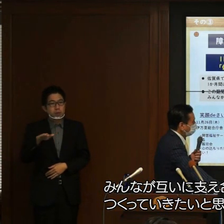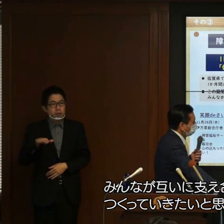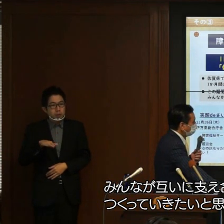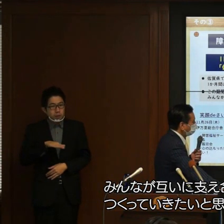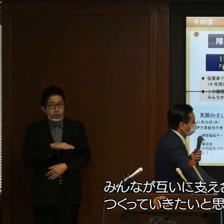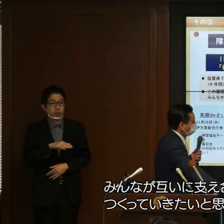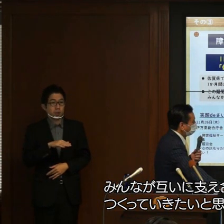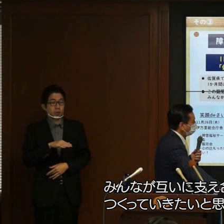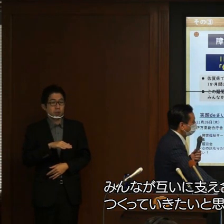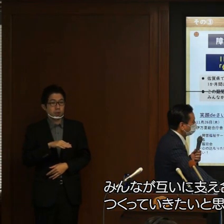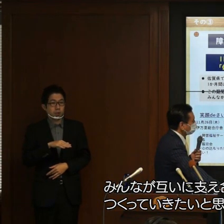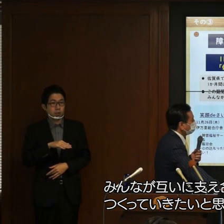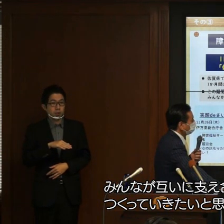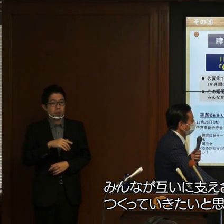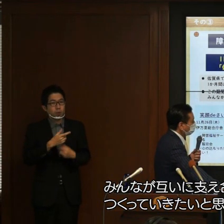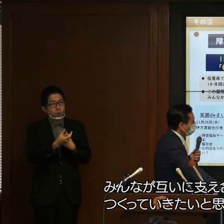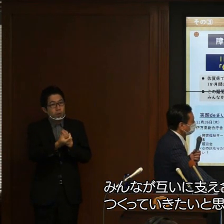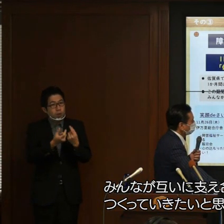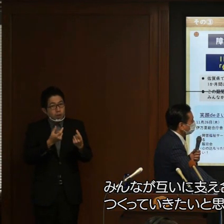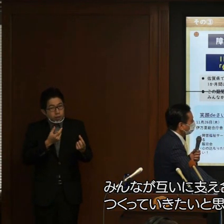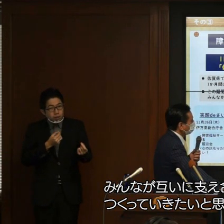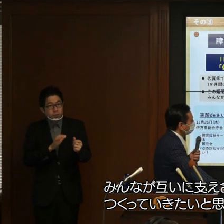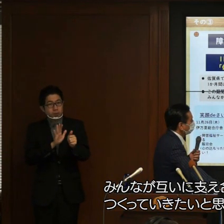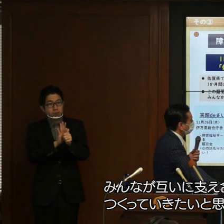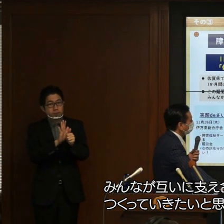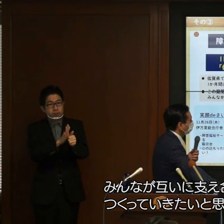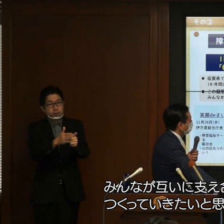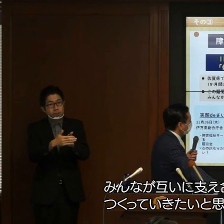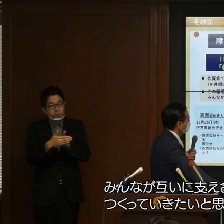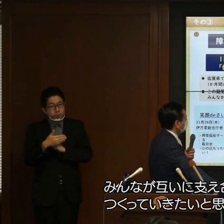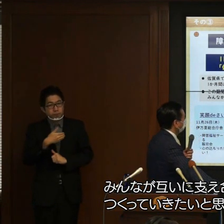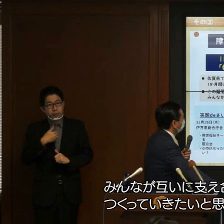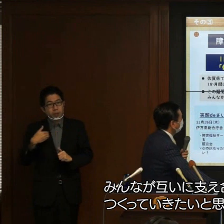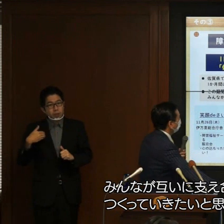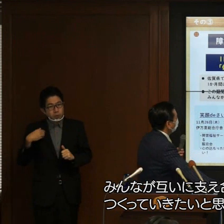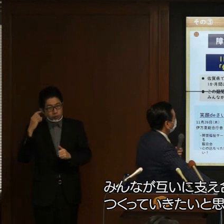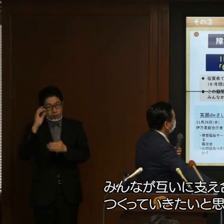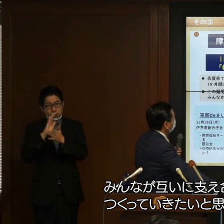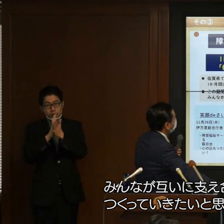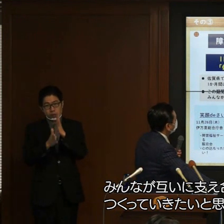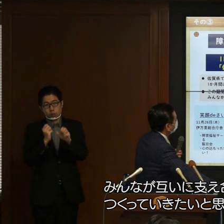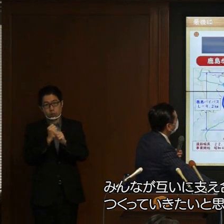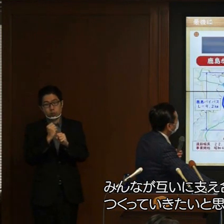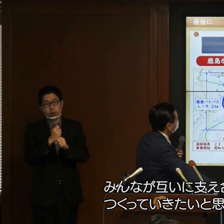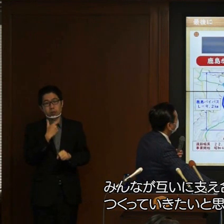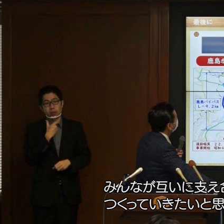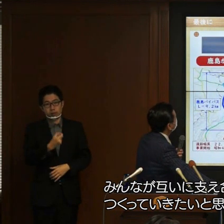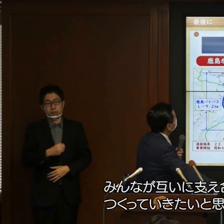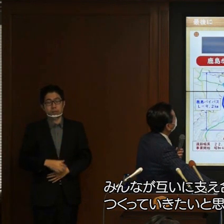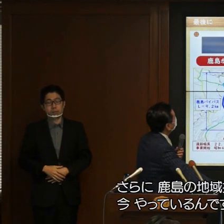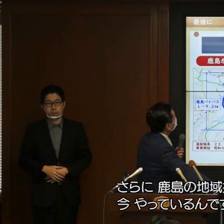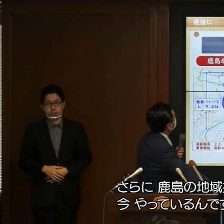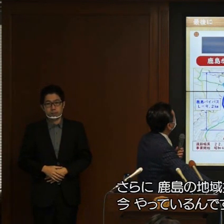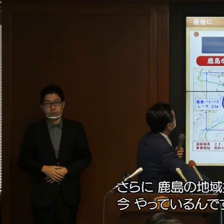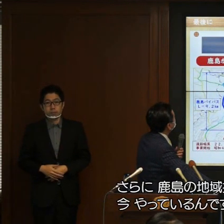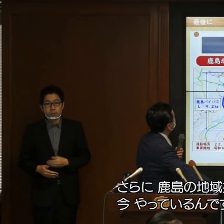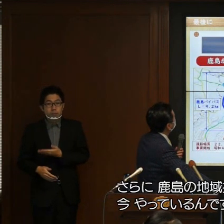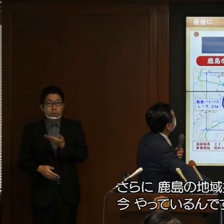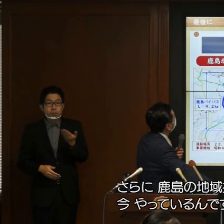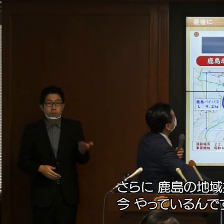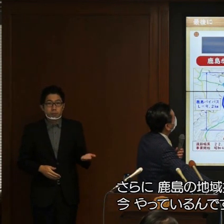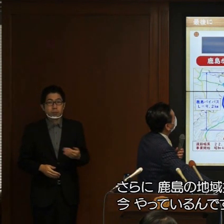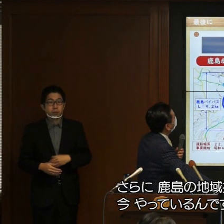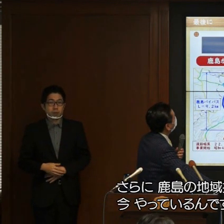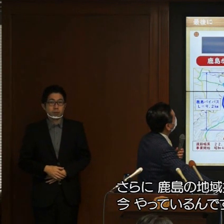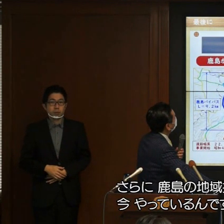に、支え合うような、そんな佐賀県を作っていきたいと思っています。はい、さらにです